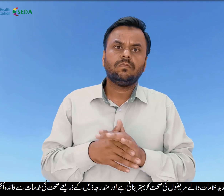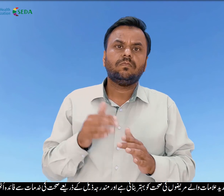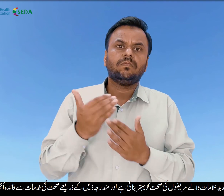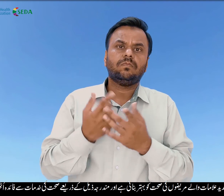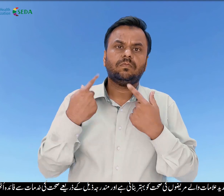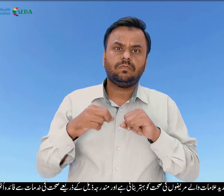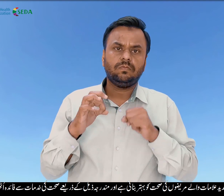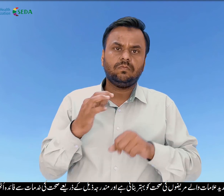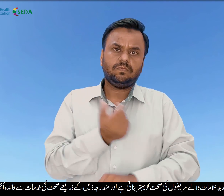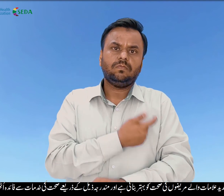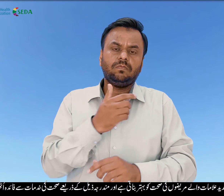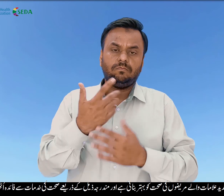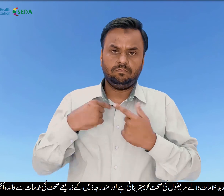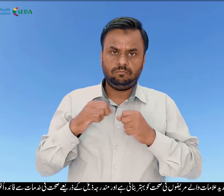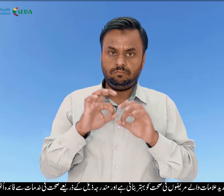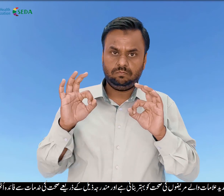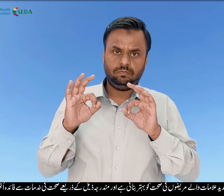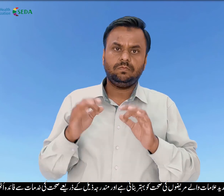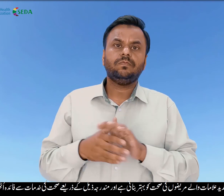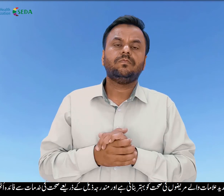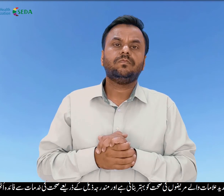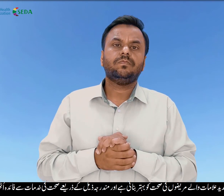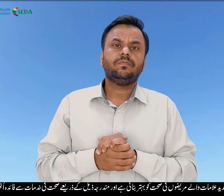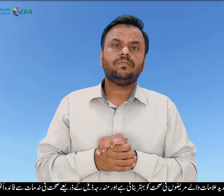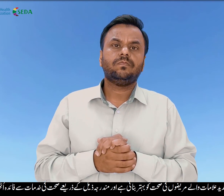ذریعے صحت کی خدمات سے فائدہ اٹھاتی ہے۔